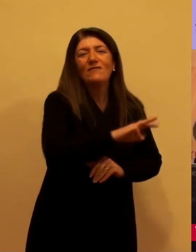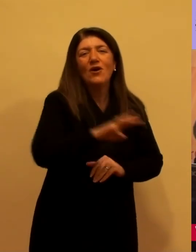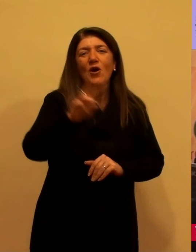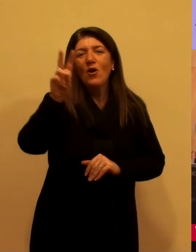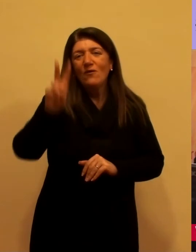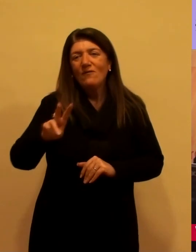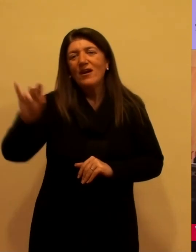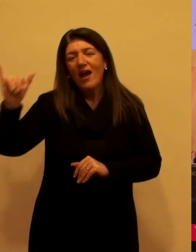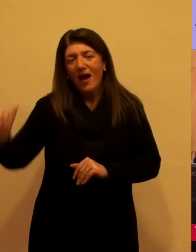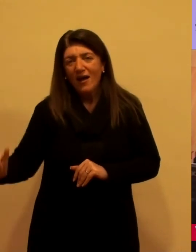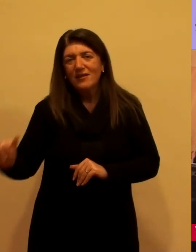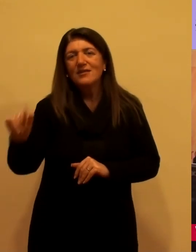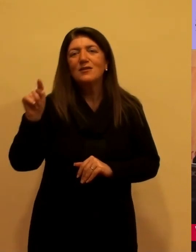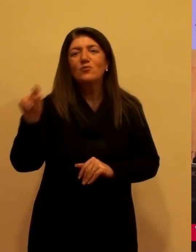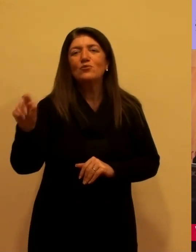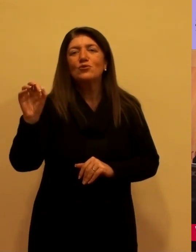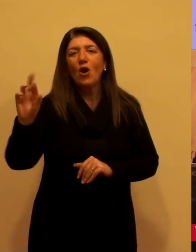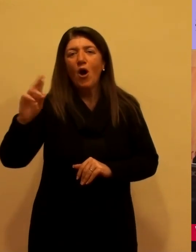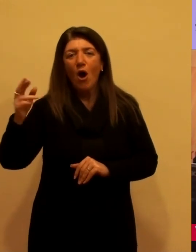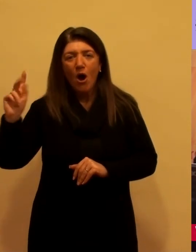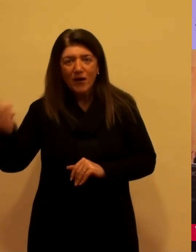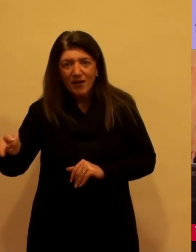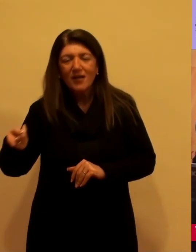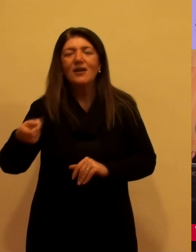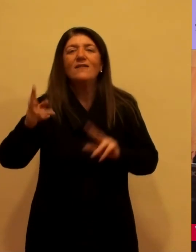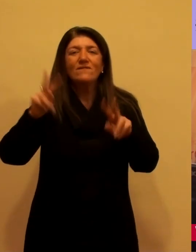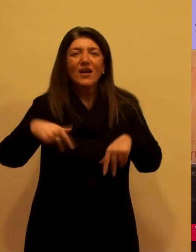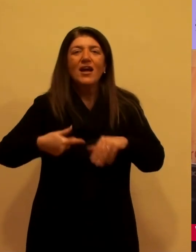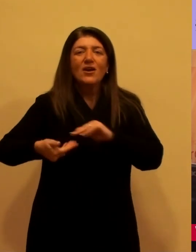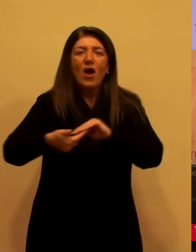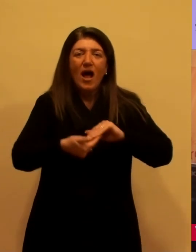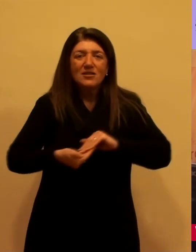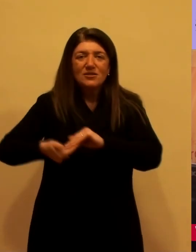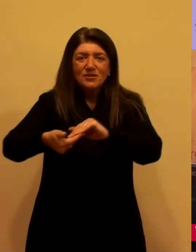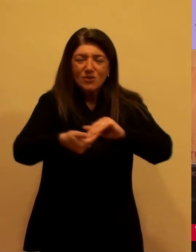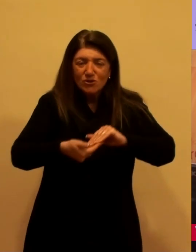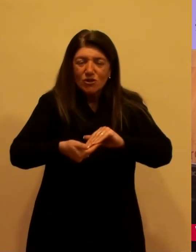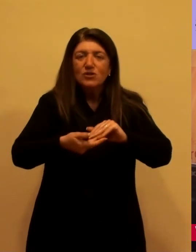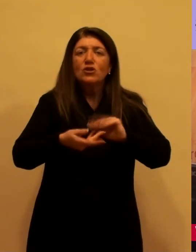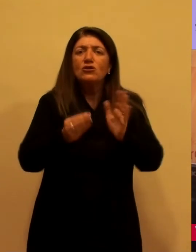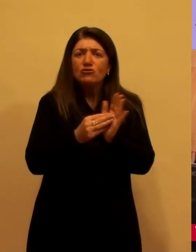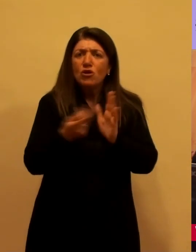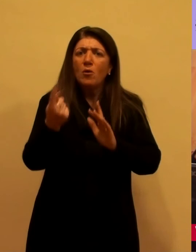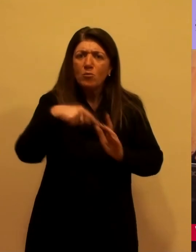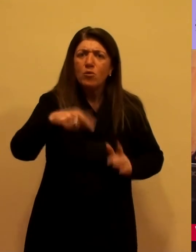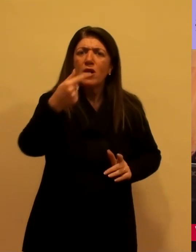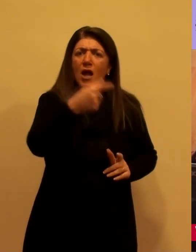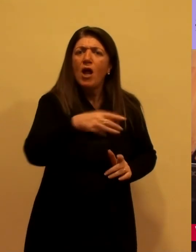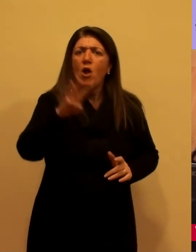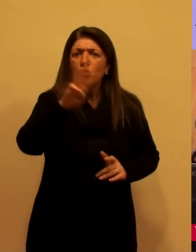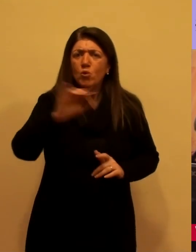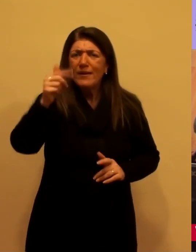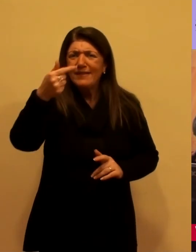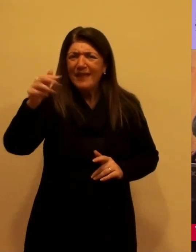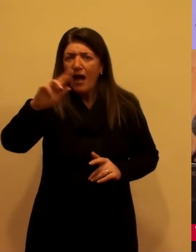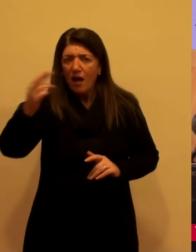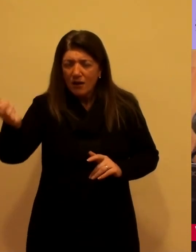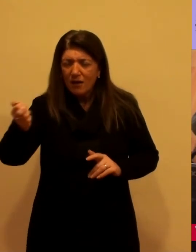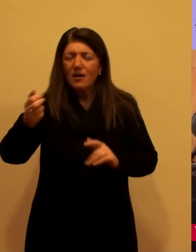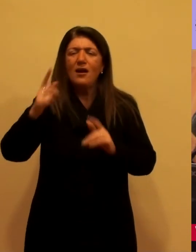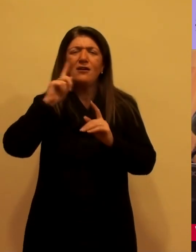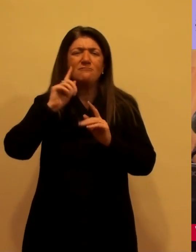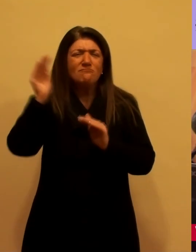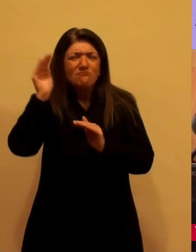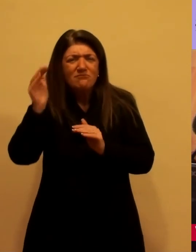www.volonbright.org, su Facebook siamo come Associazione Volonbright. Abbiamo anche Twitter adesso, Ci twittate. Stiamo evolvendo, quindi twittate,